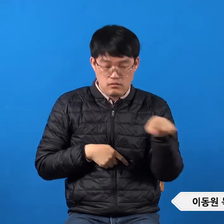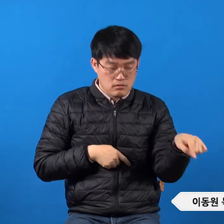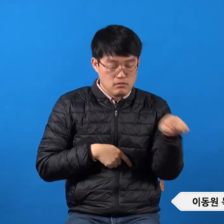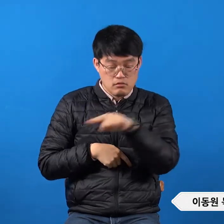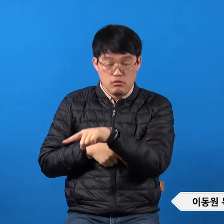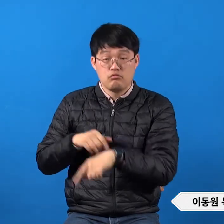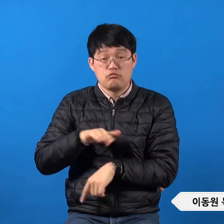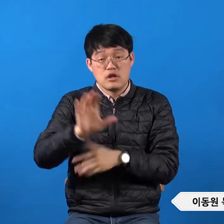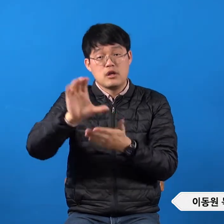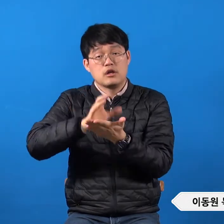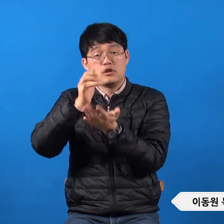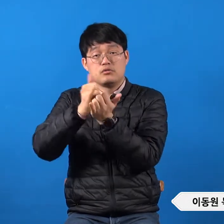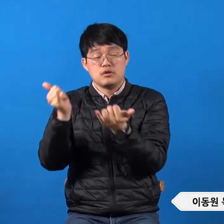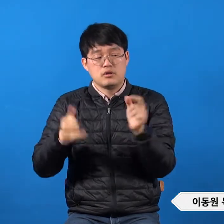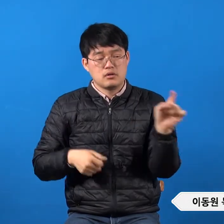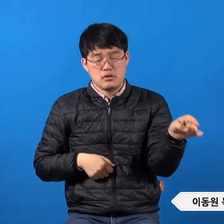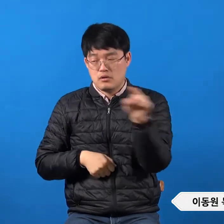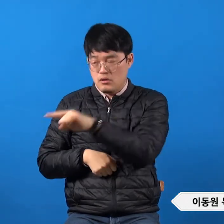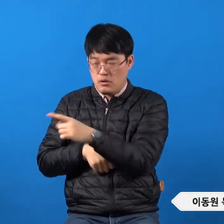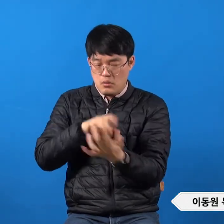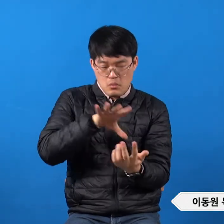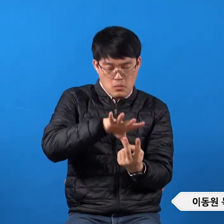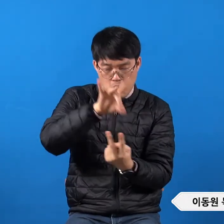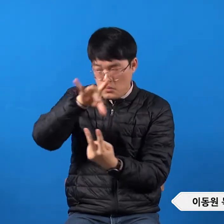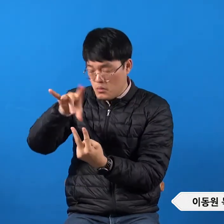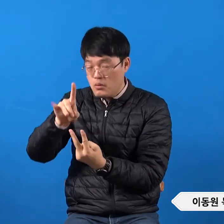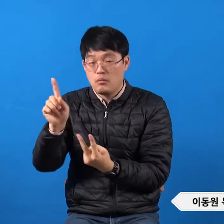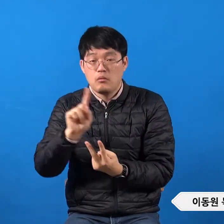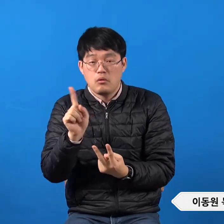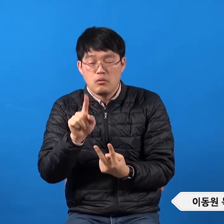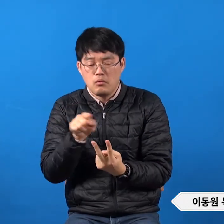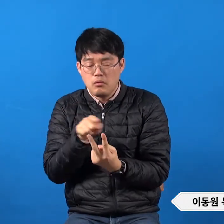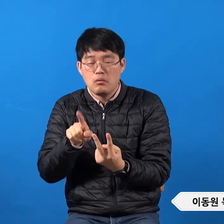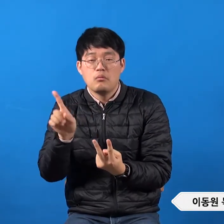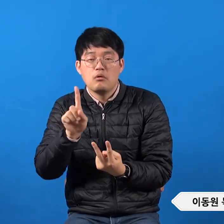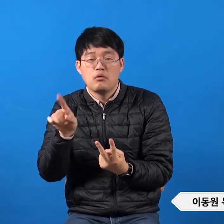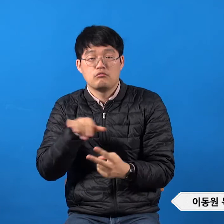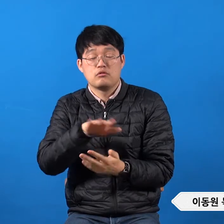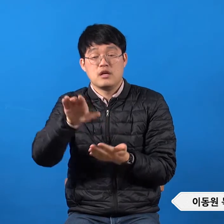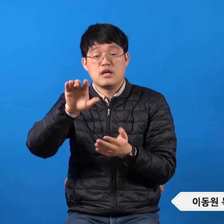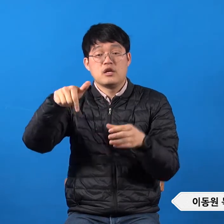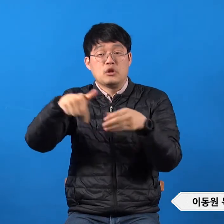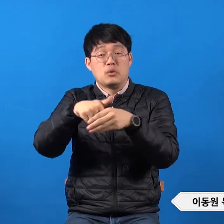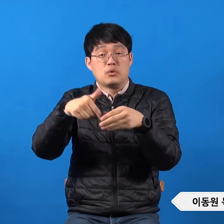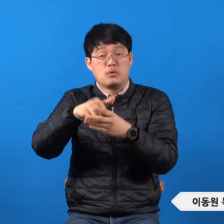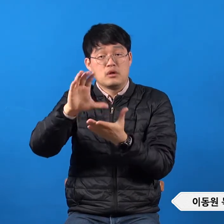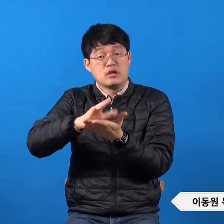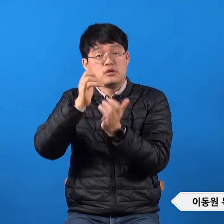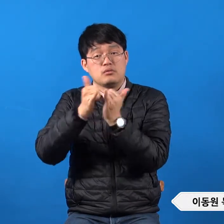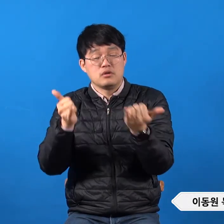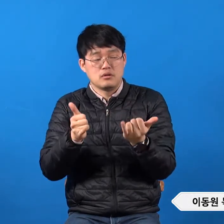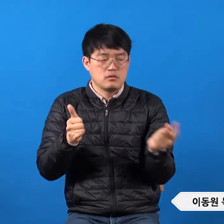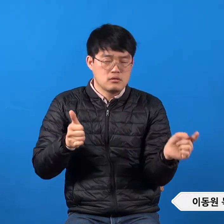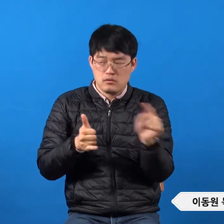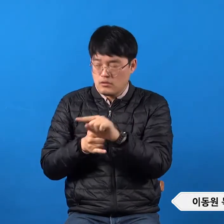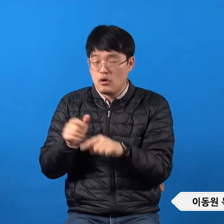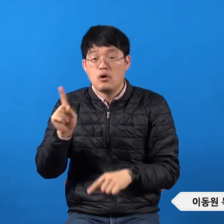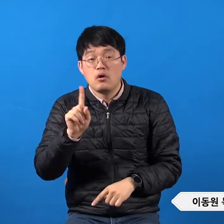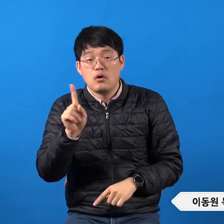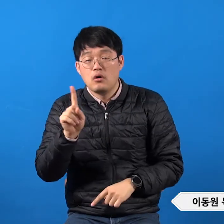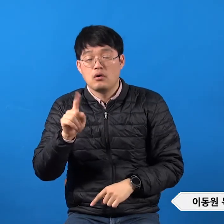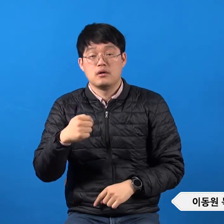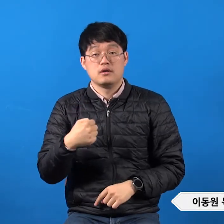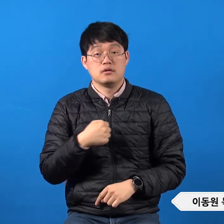할까요? 그리스도인들은 성경은 어떻게 가르칠까요? 기독교는 어떻게 가르칠까요? 저는